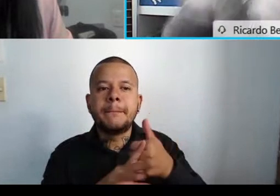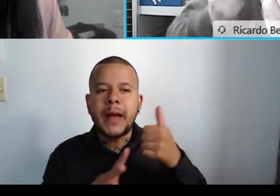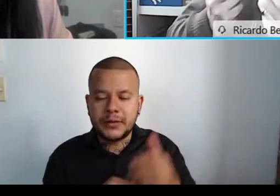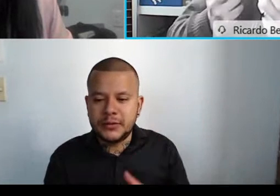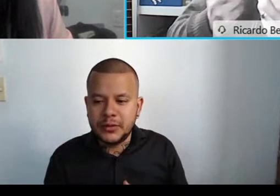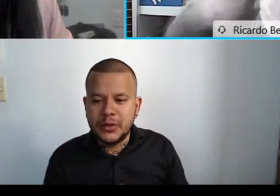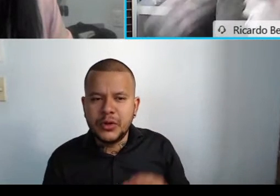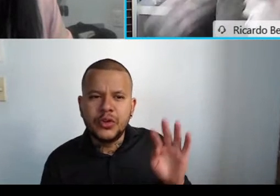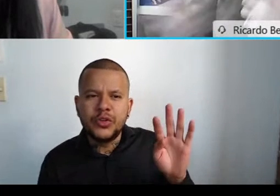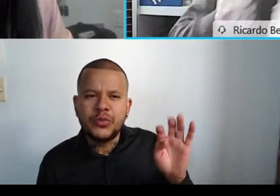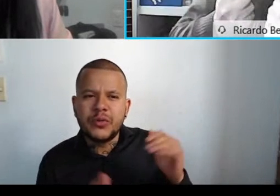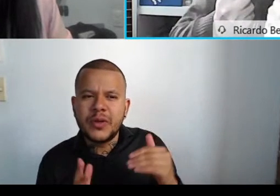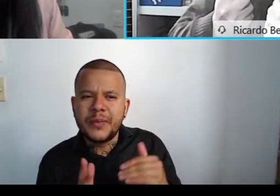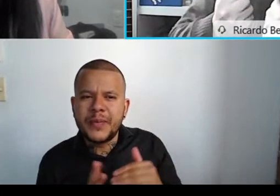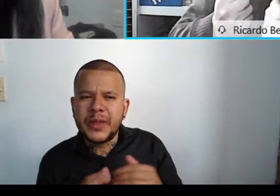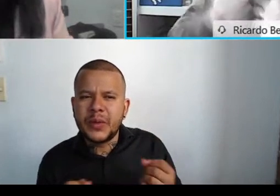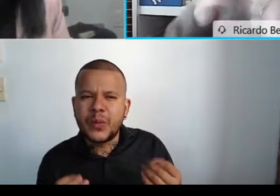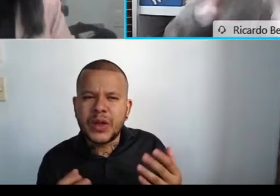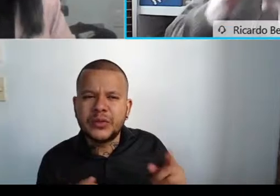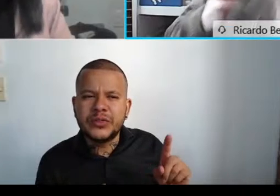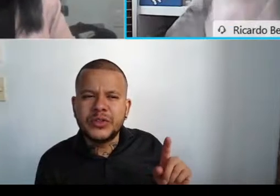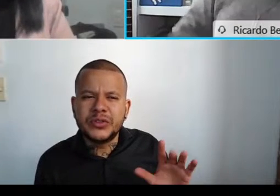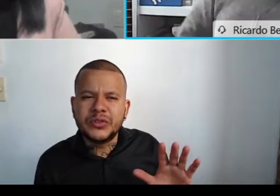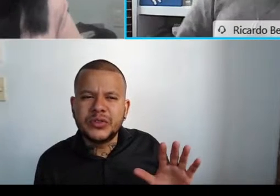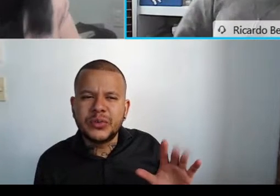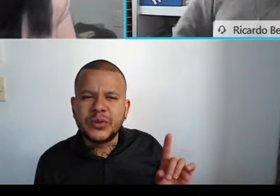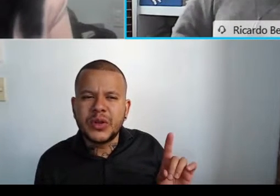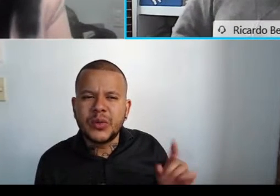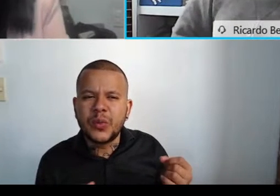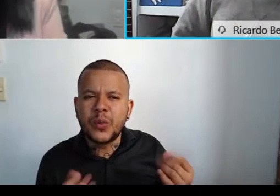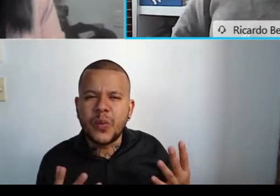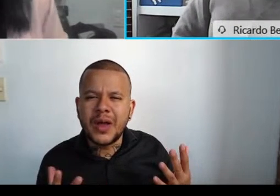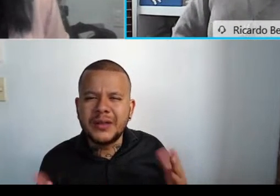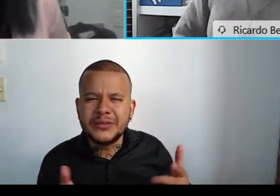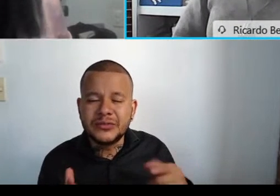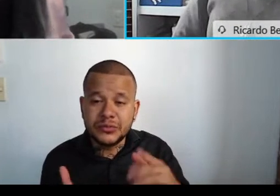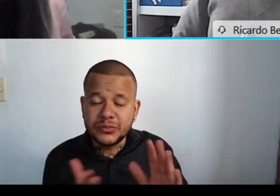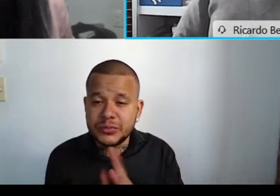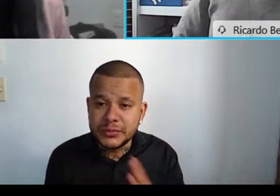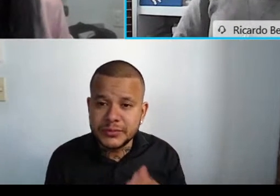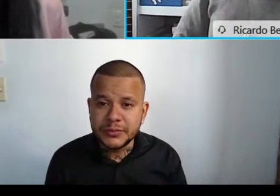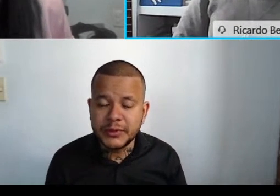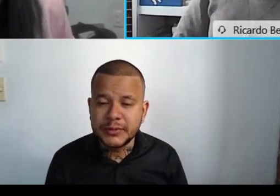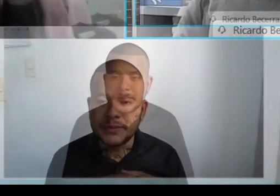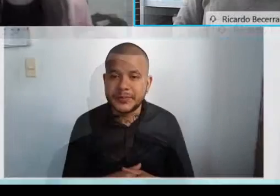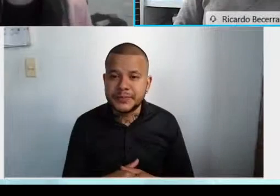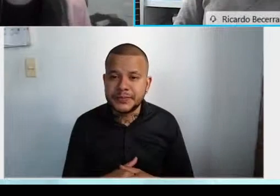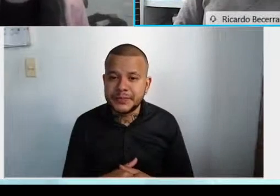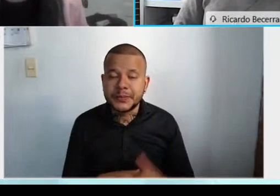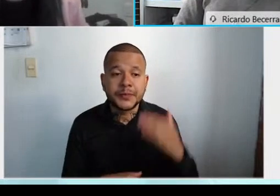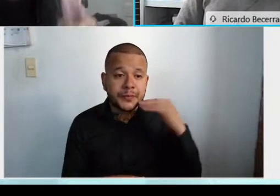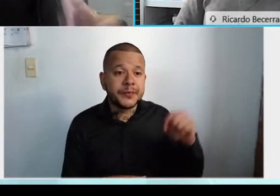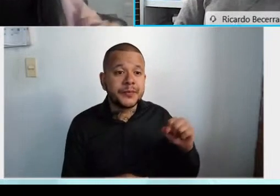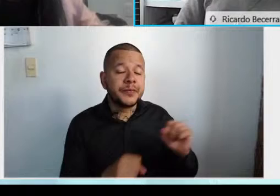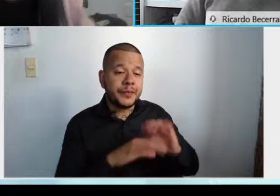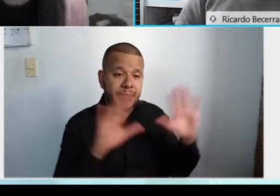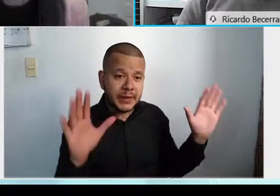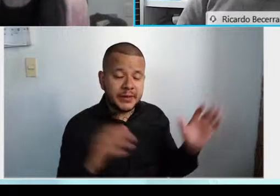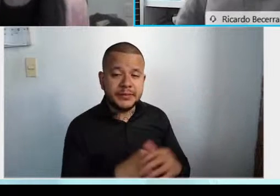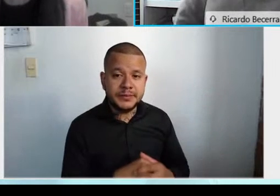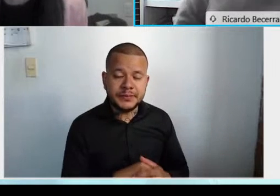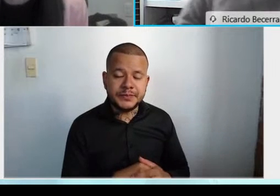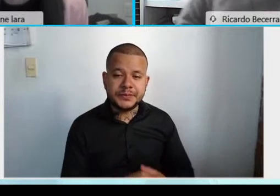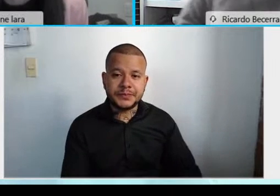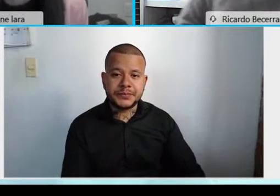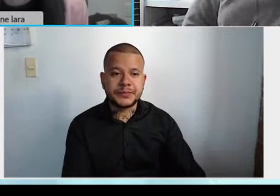9.000 de cuántos, 151 de cuántas, como para entender un poco. ¿Tienes esa información? Sí, por supuesto. Mira, si